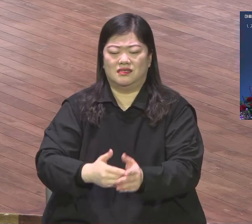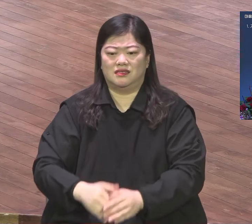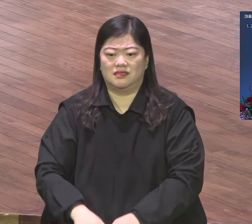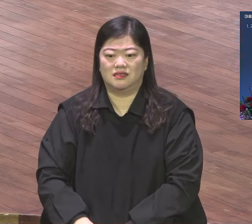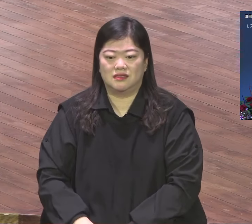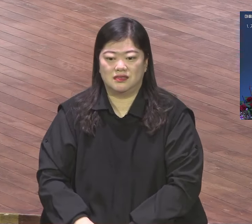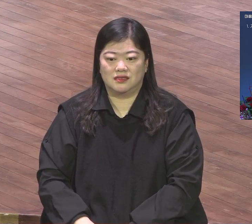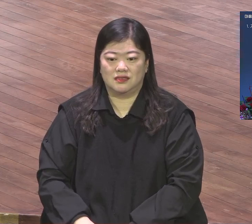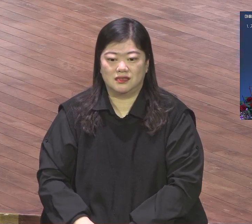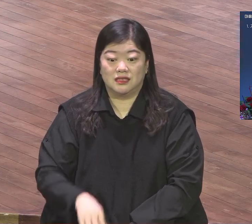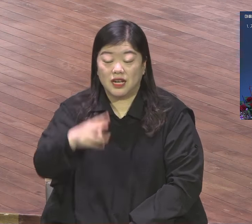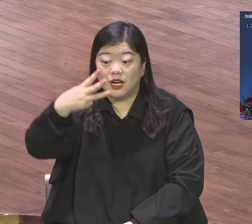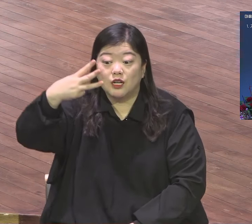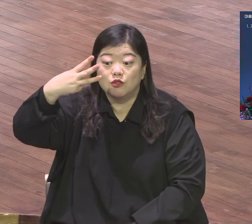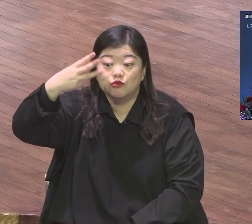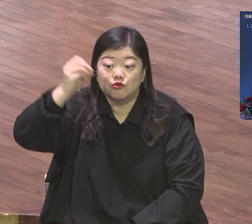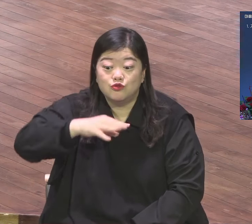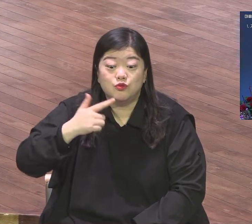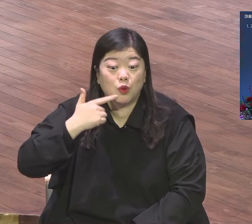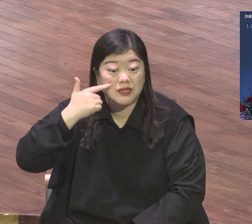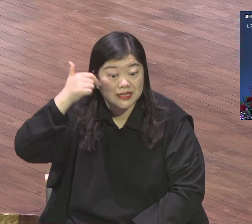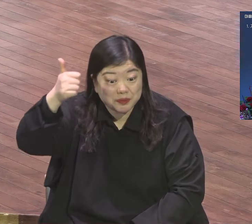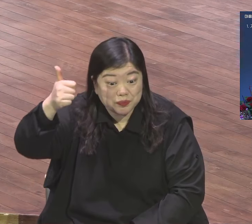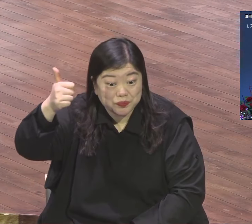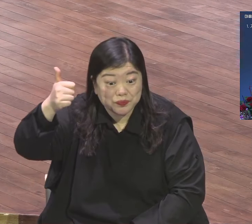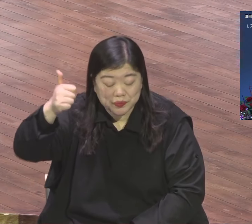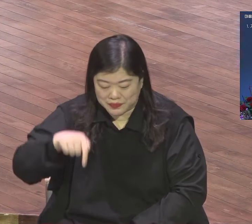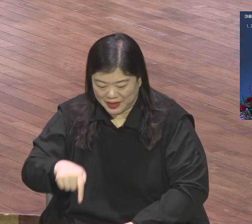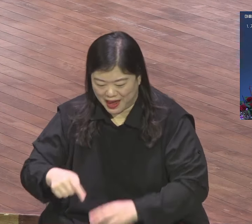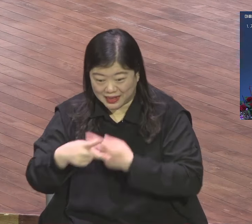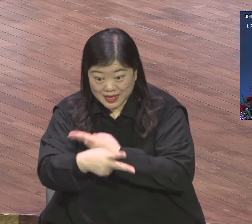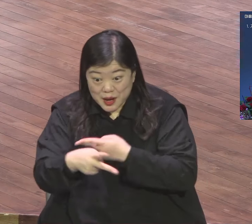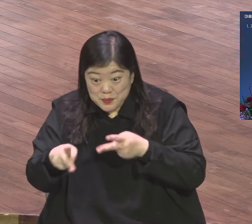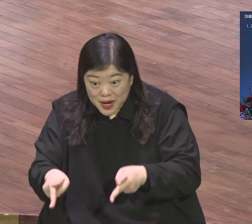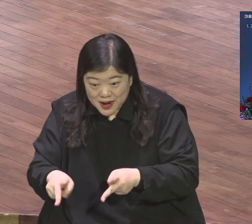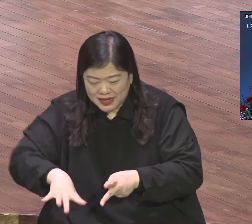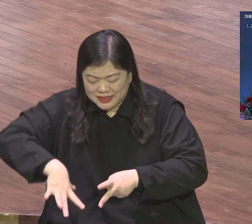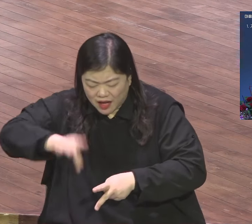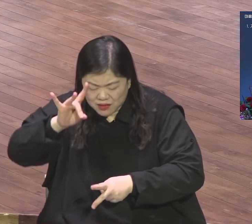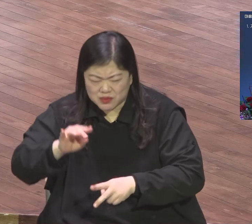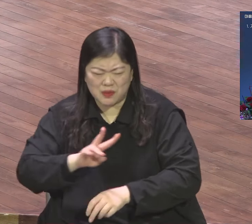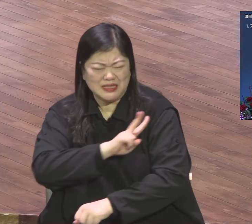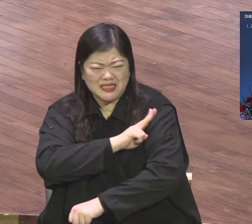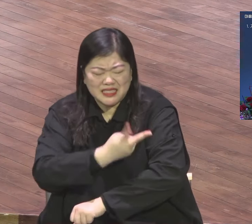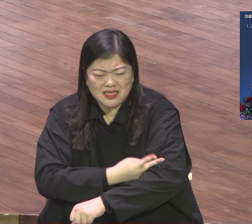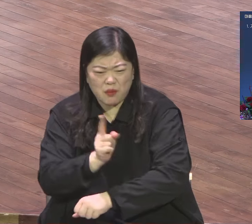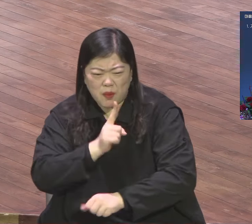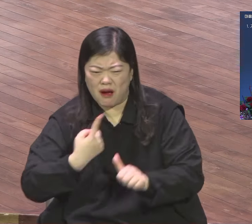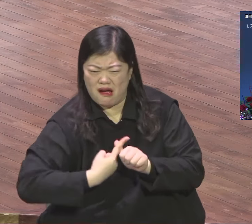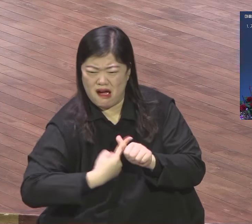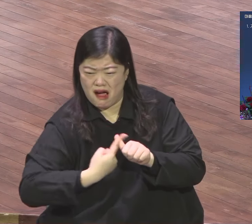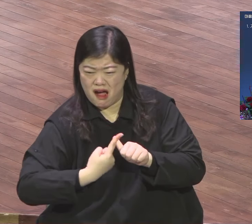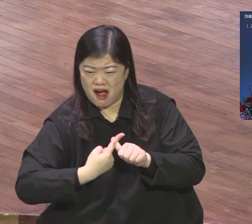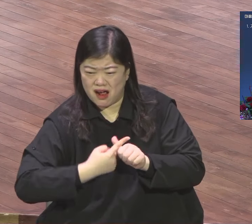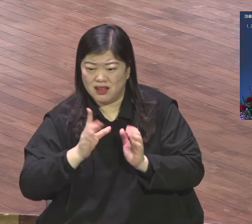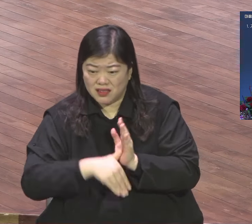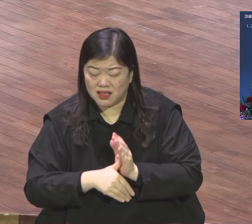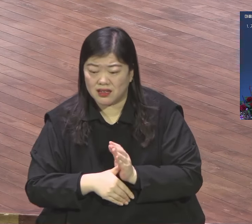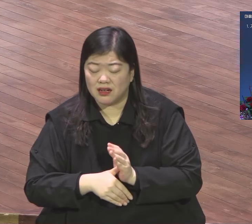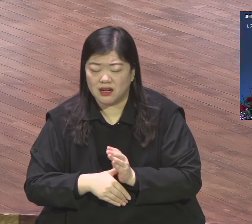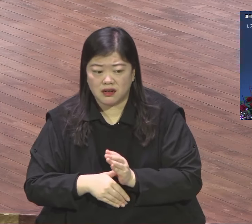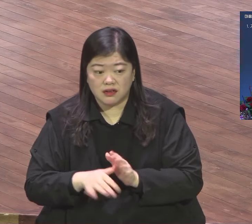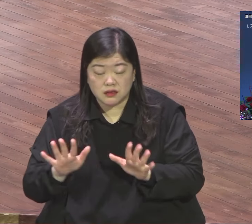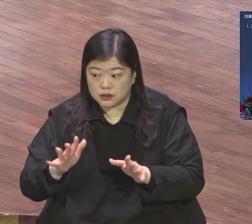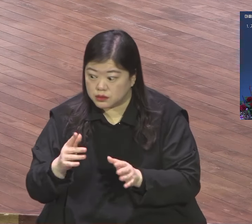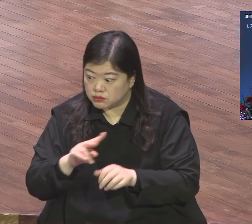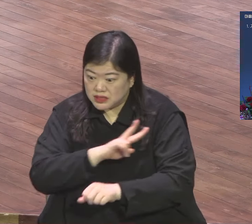다 갔어요. 다 갔어. 그 아들 다 내가 목사도 다 내가 잘 안다니까요. 초창기 전달 계속